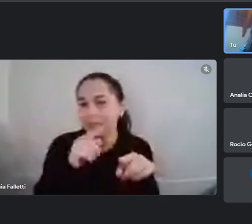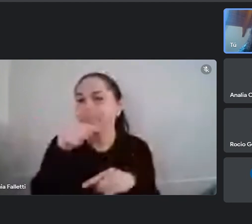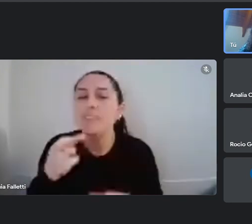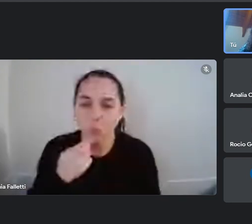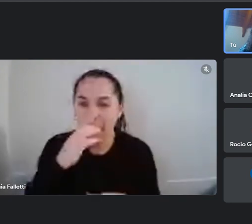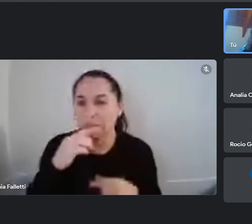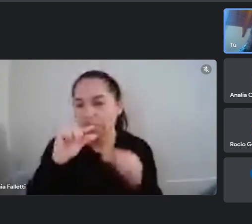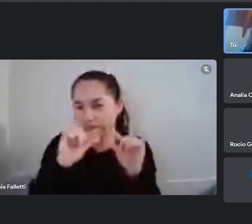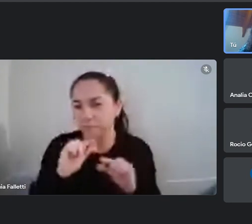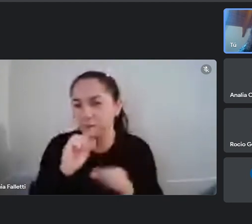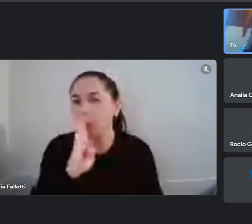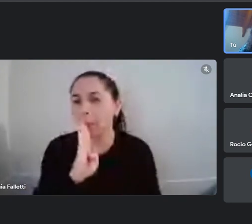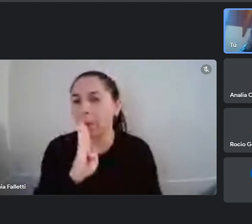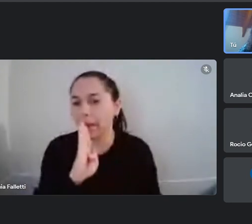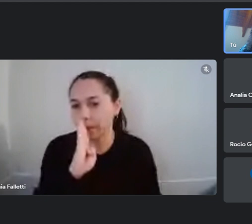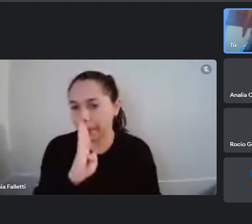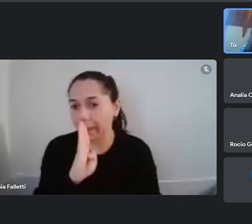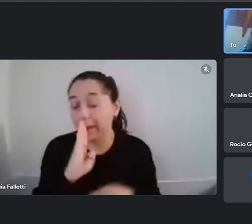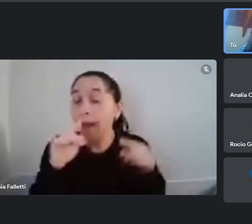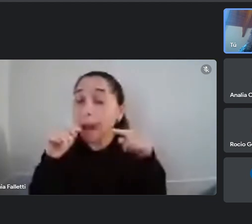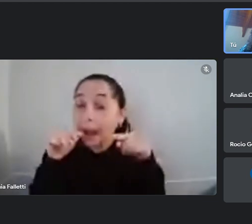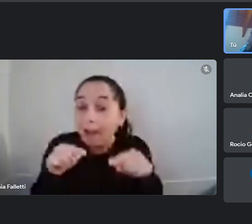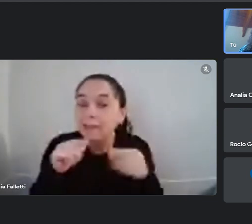traducción, si presentan dificultades. ¿Sí?